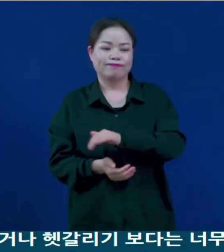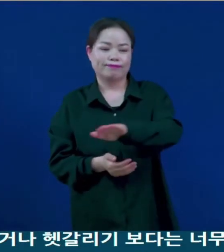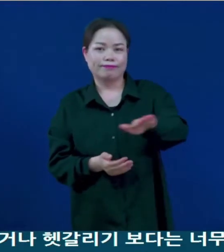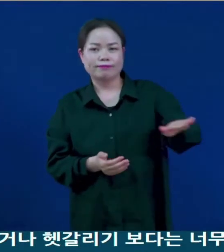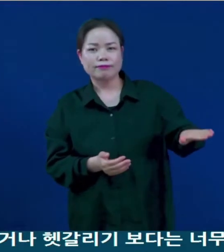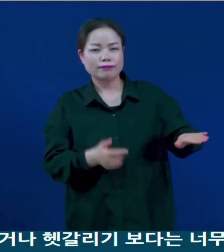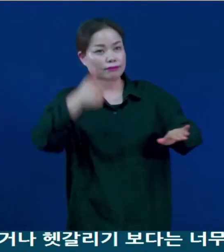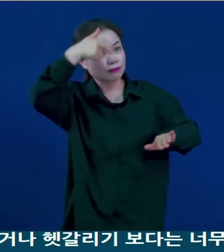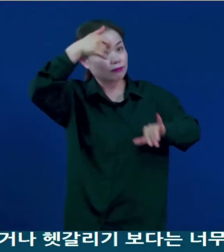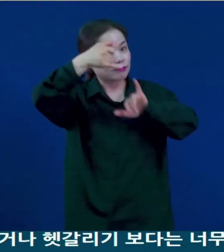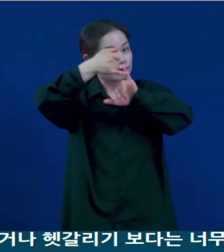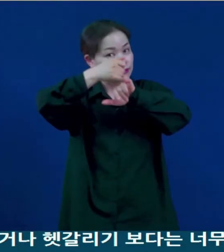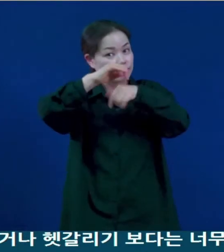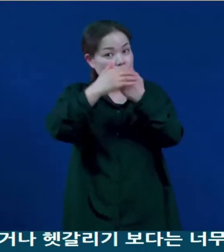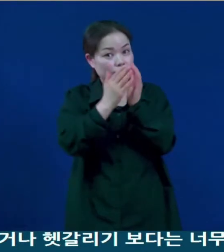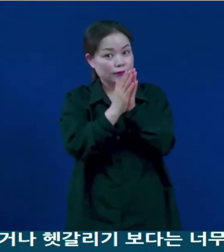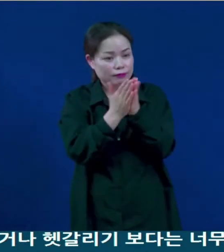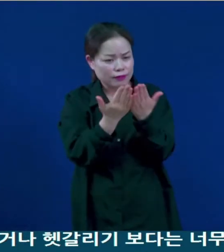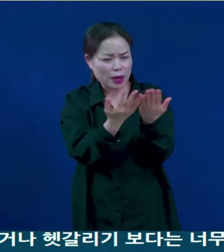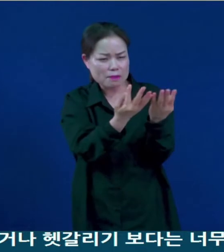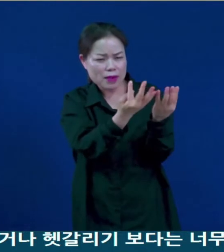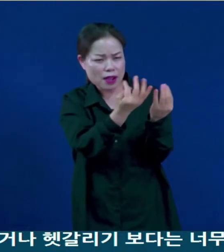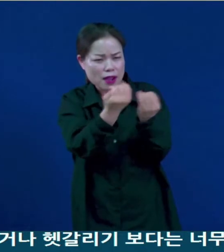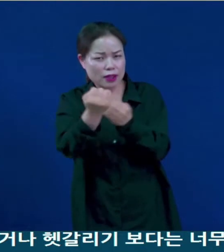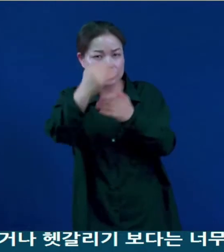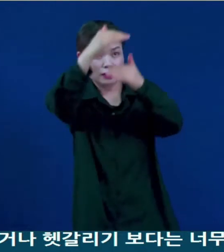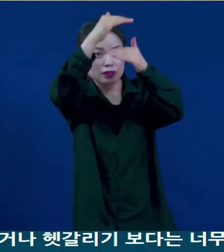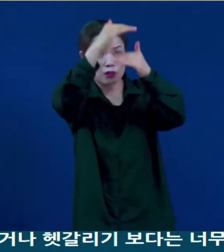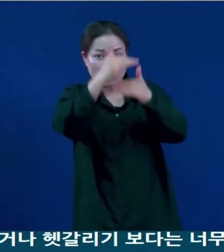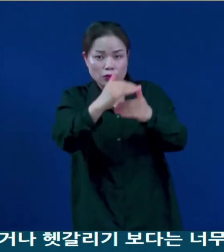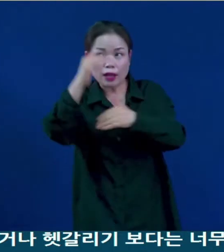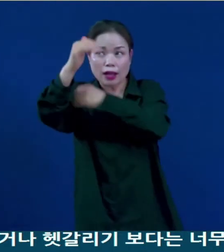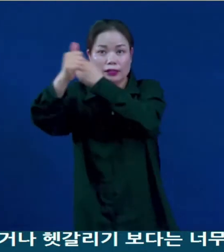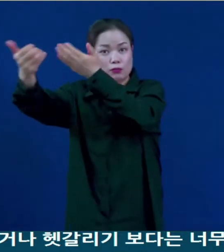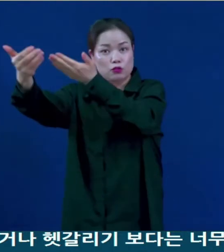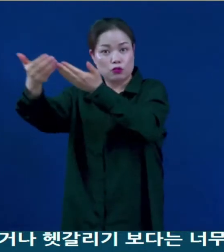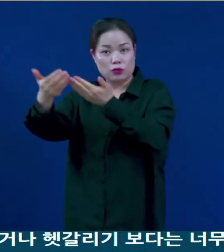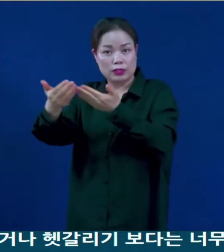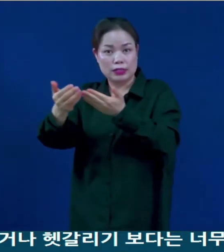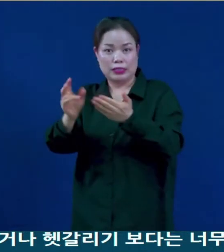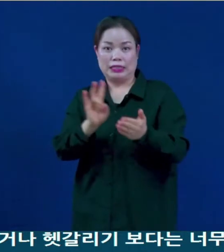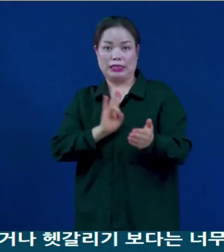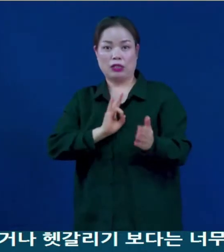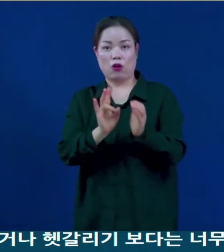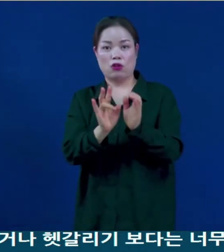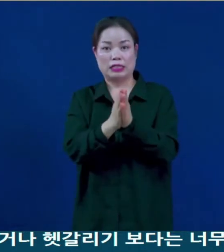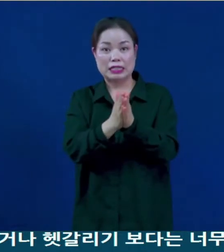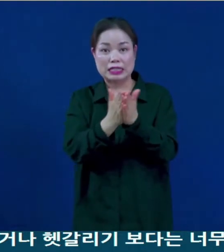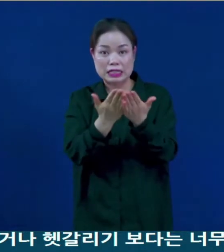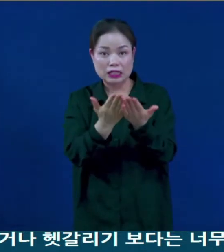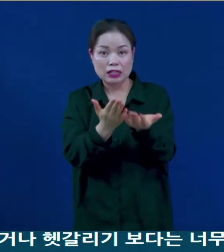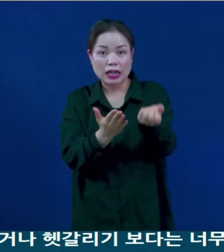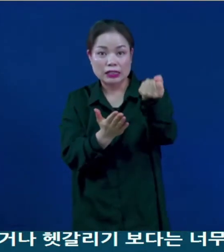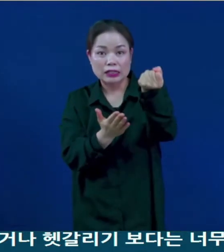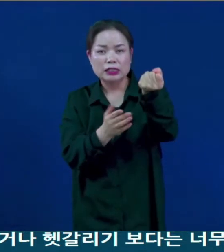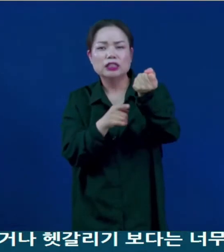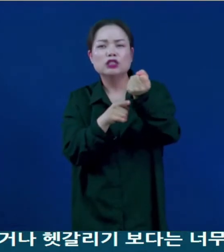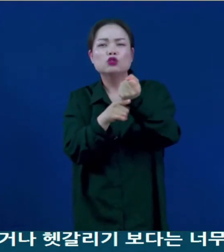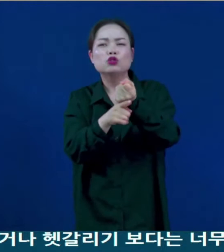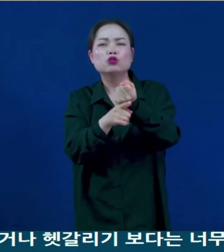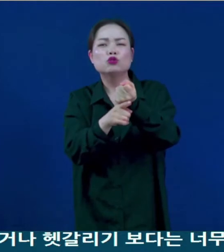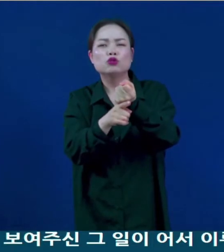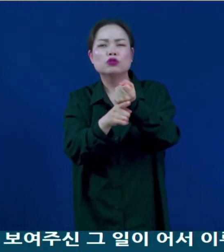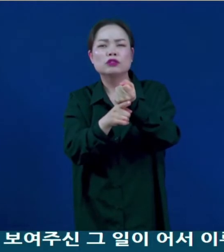우리가 구약 성경의 이렇게 많은 부분을 하나님이 주신 선지서로 갖게 된 이유는